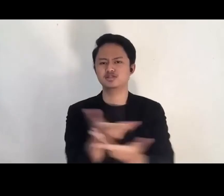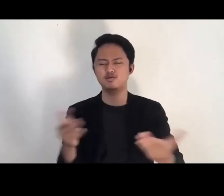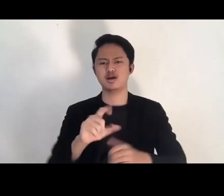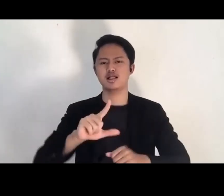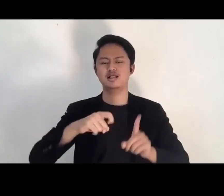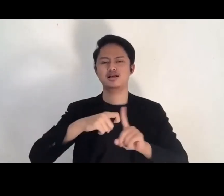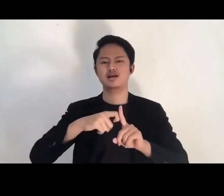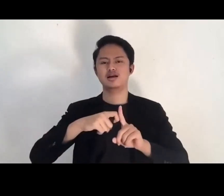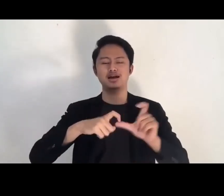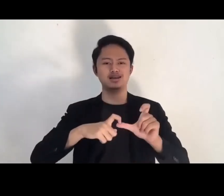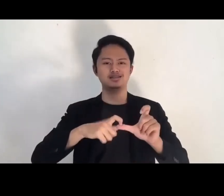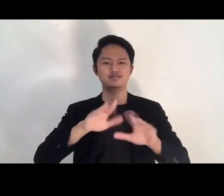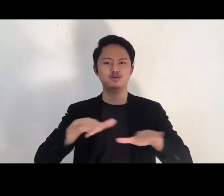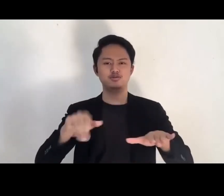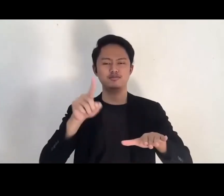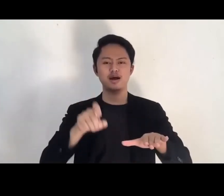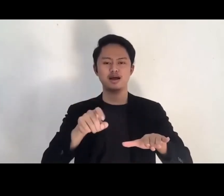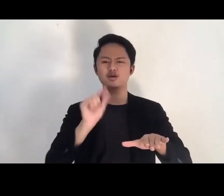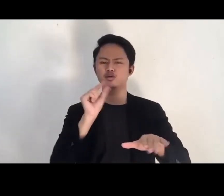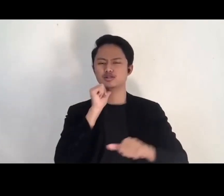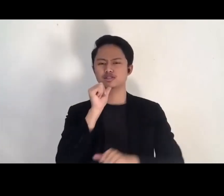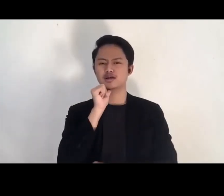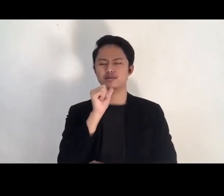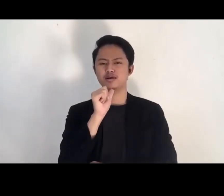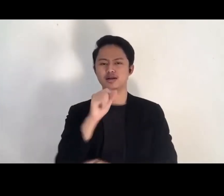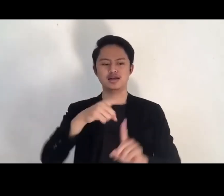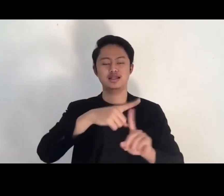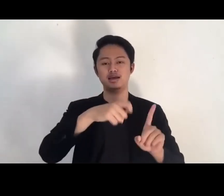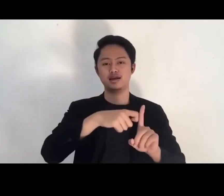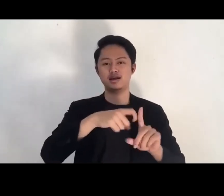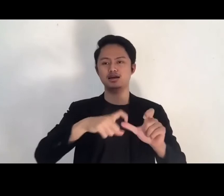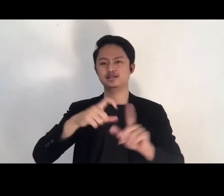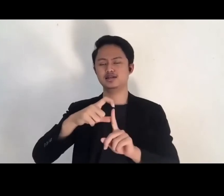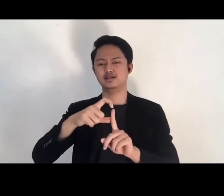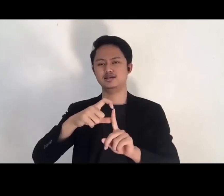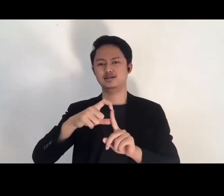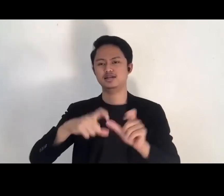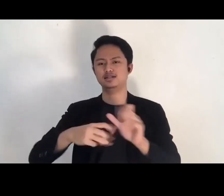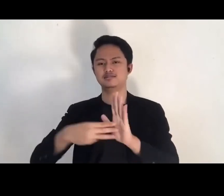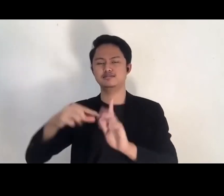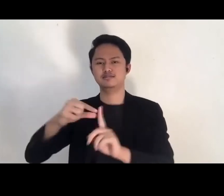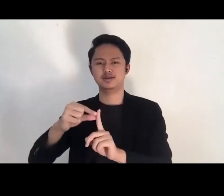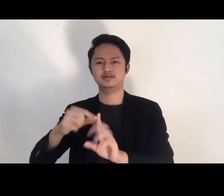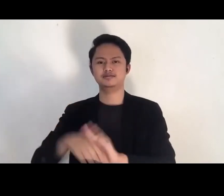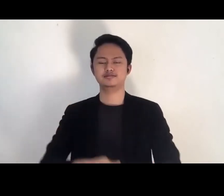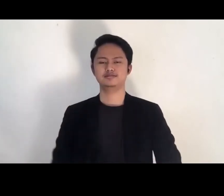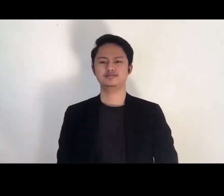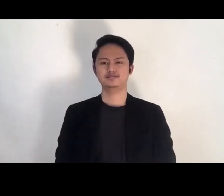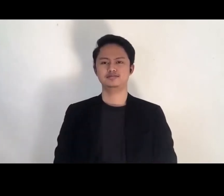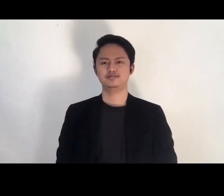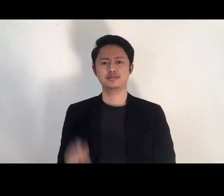kerja peserta didik ini berlaku untuk TK, SD, dan SMP. Dalam